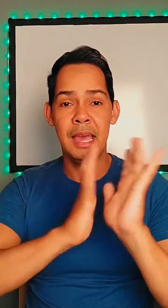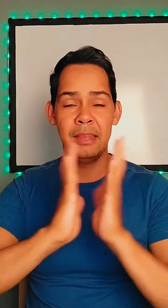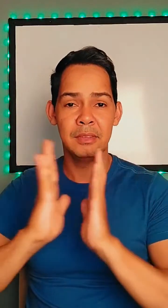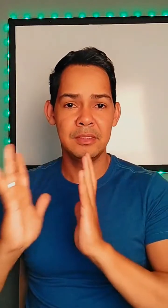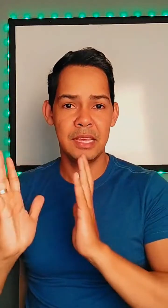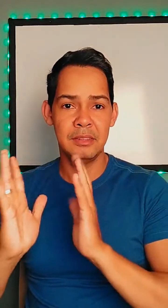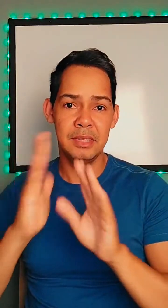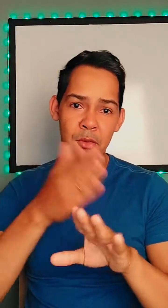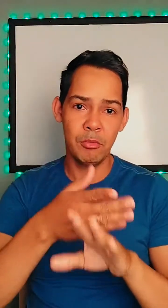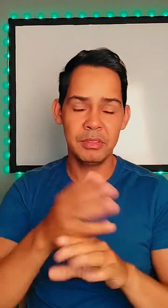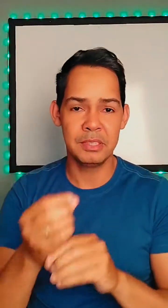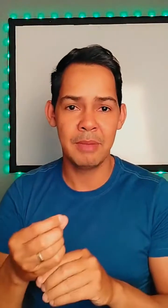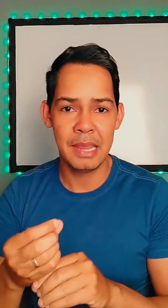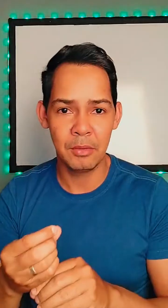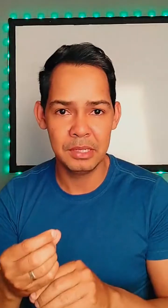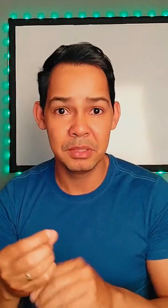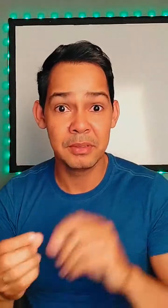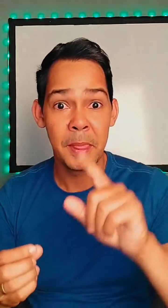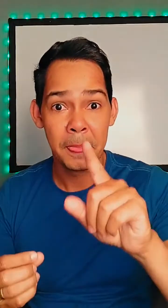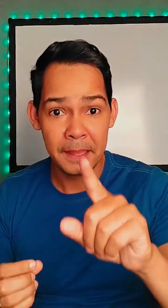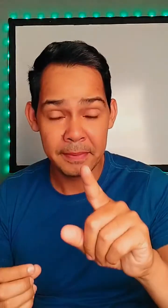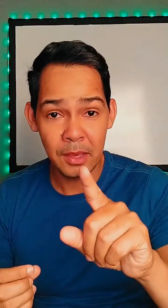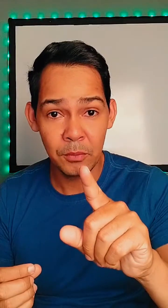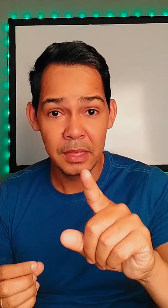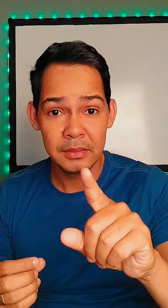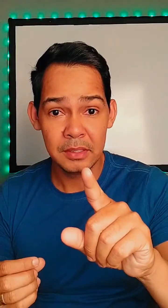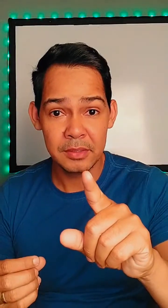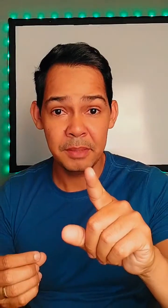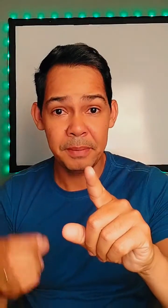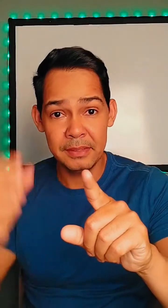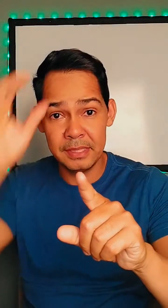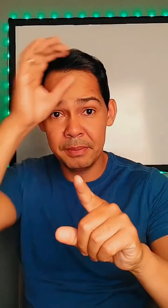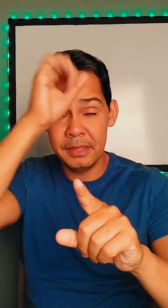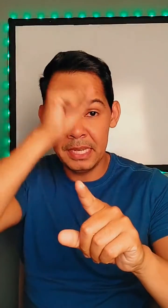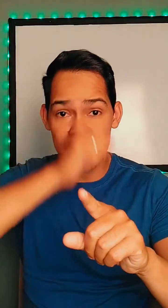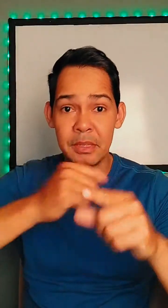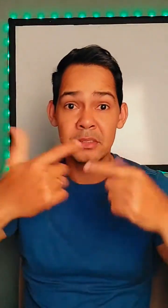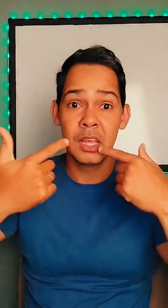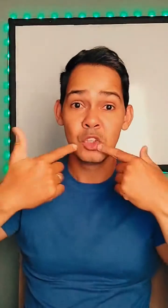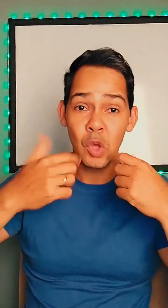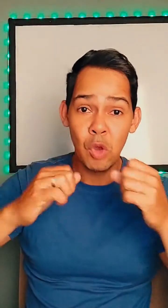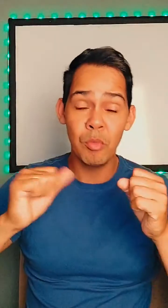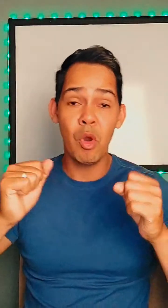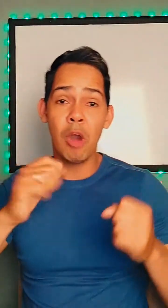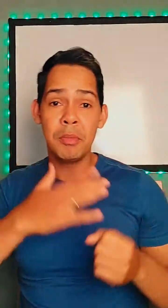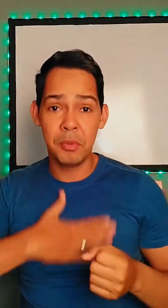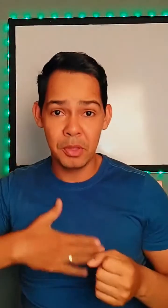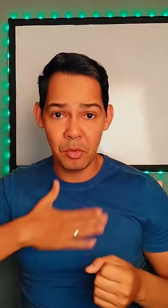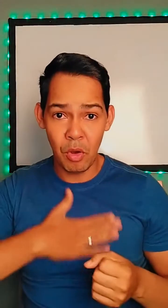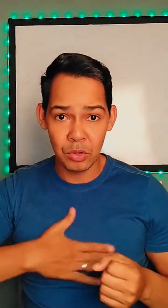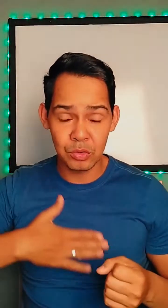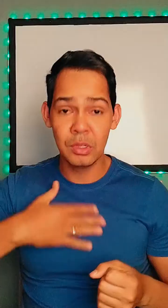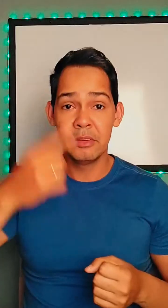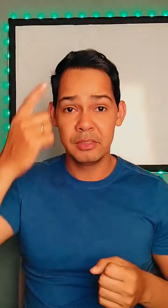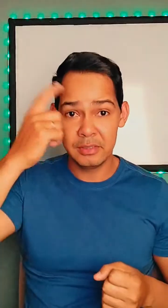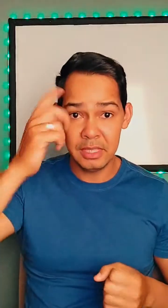de sinais. E aí eu comecei a trabalhar com Libras. Então, se você pensa em aprender Libras só como um hobby, porque eu gosto, você sempre vai